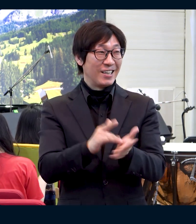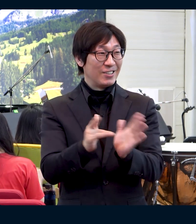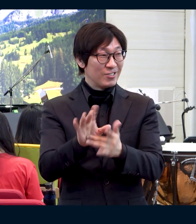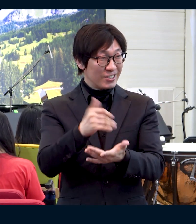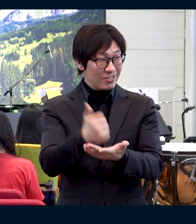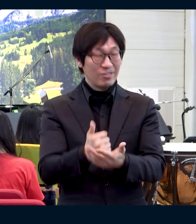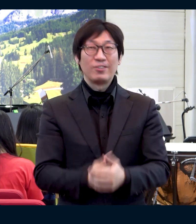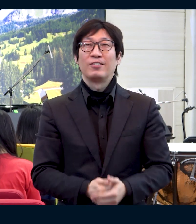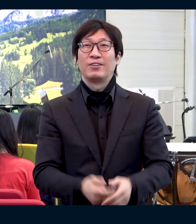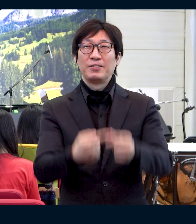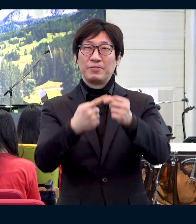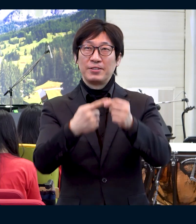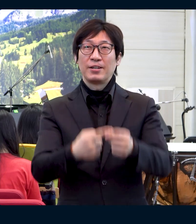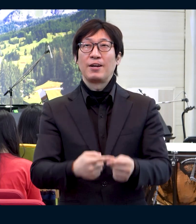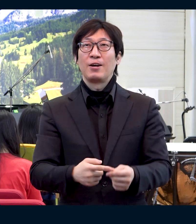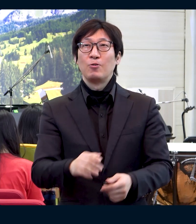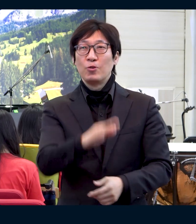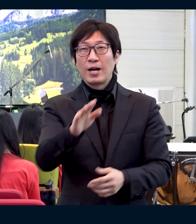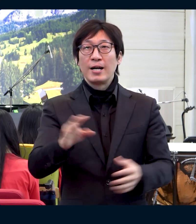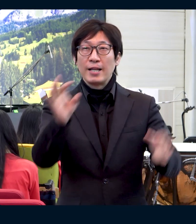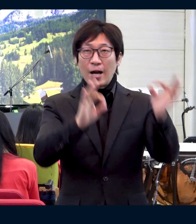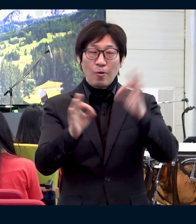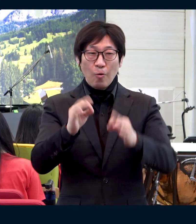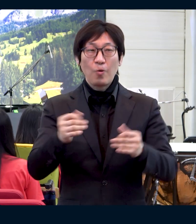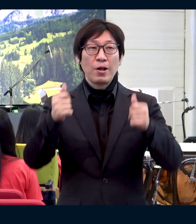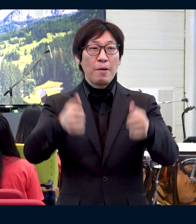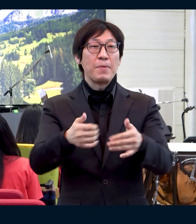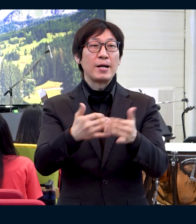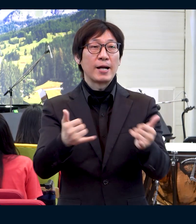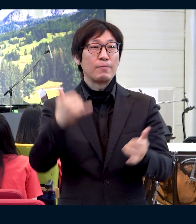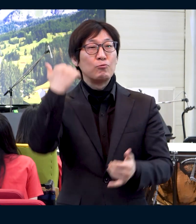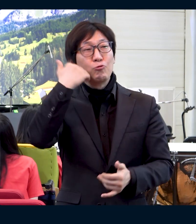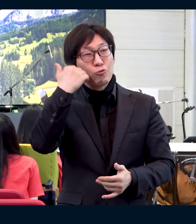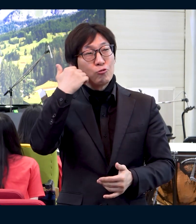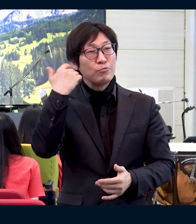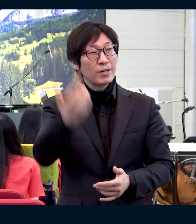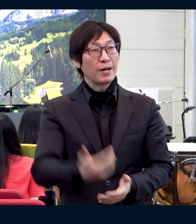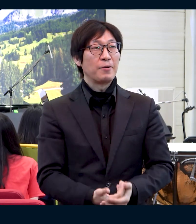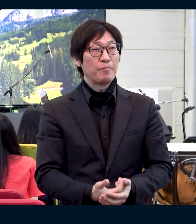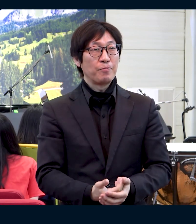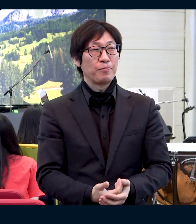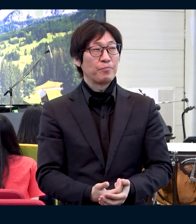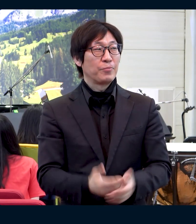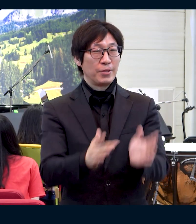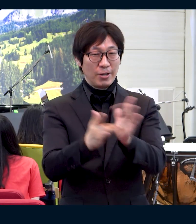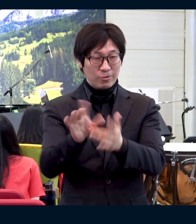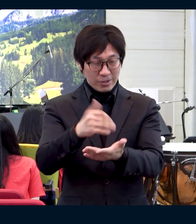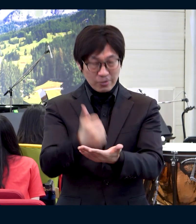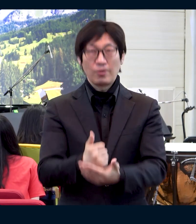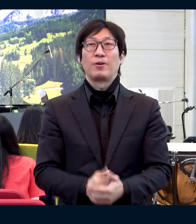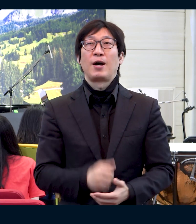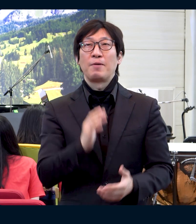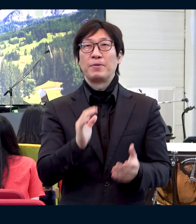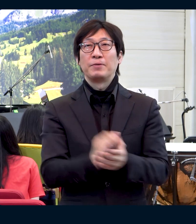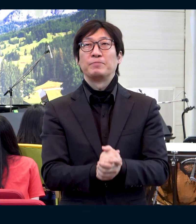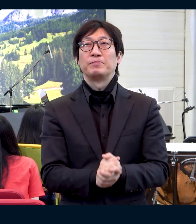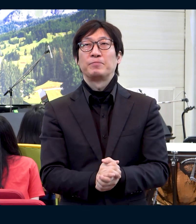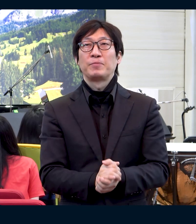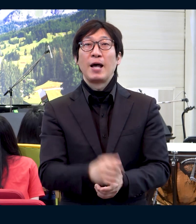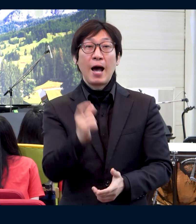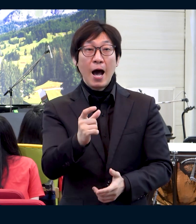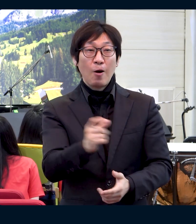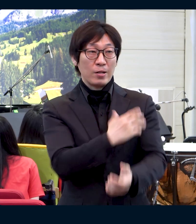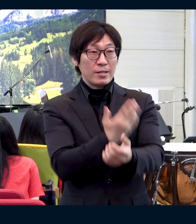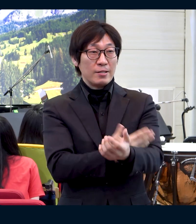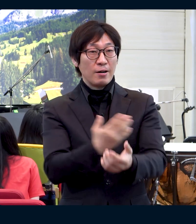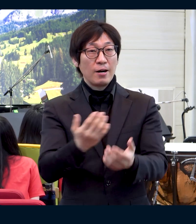1번, 우리가 찾고 경배해야 할 분은 누구일까요? 예수. 아멘. 강하고